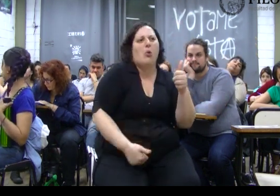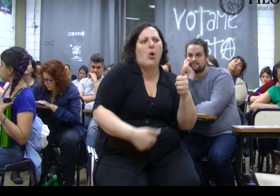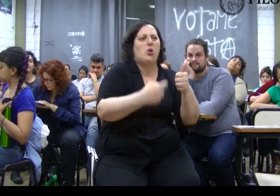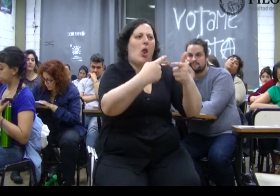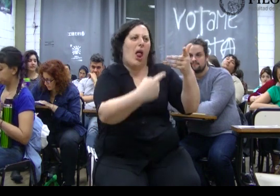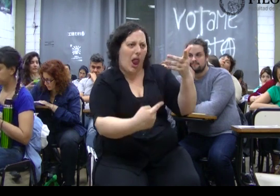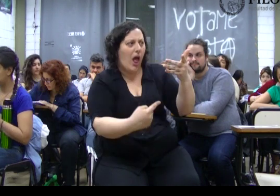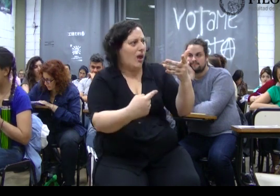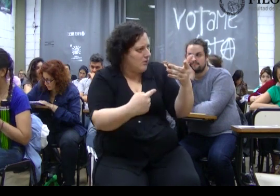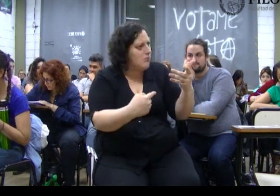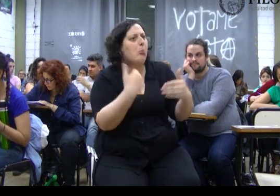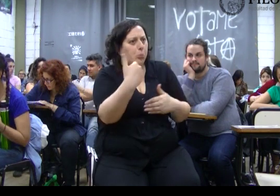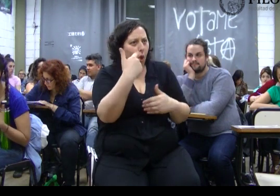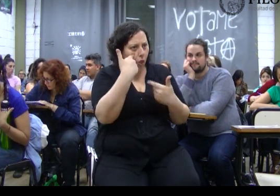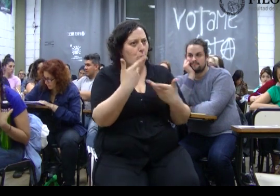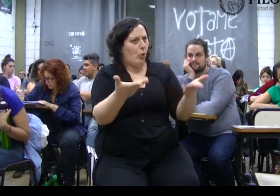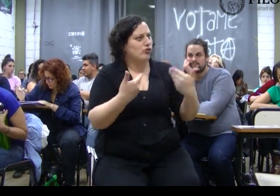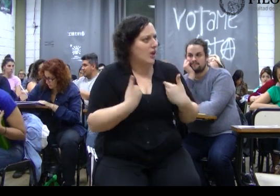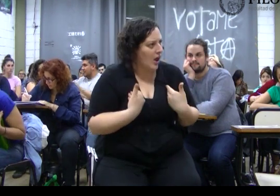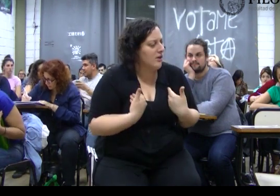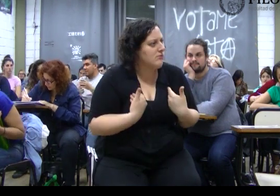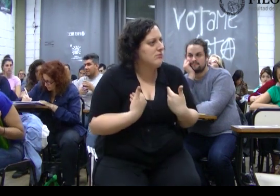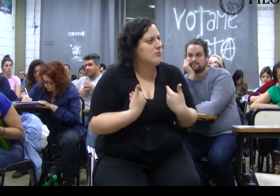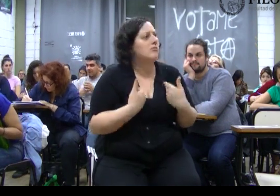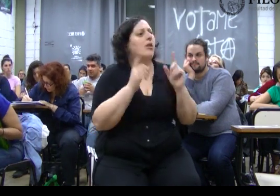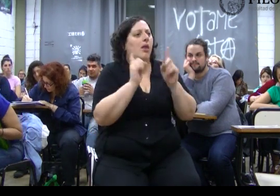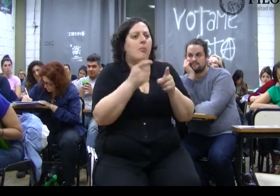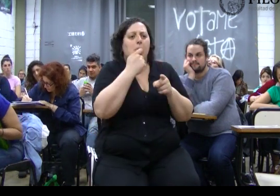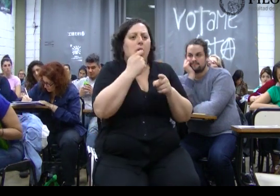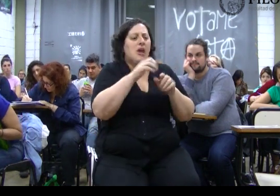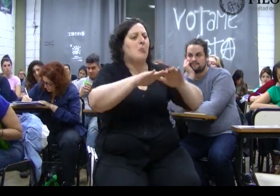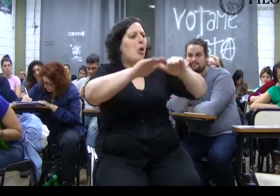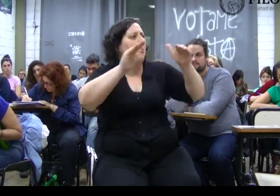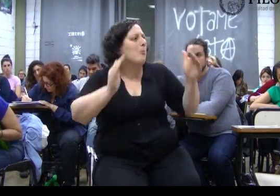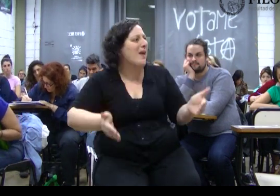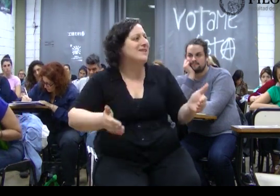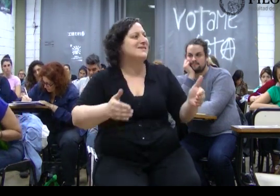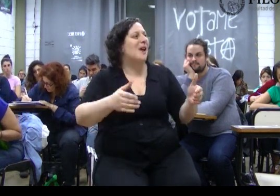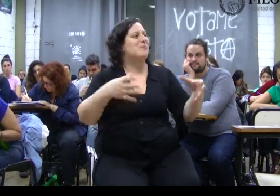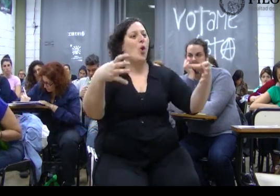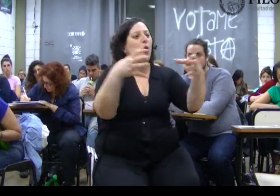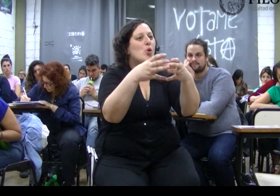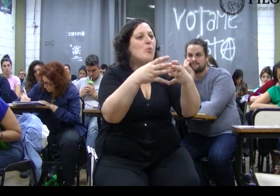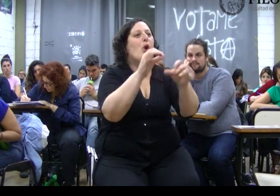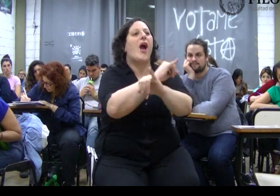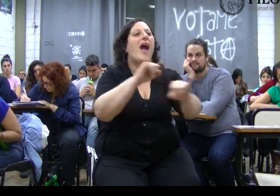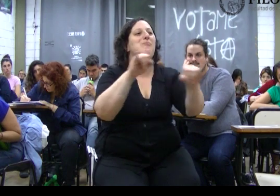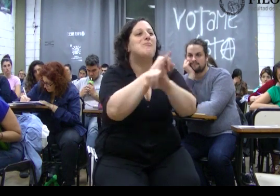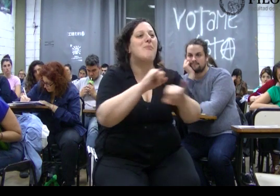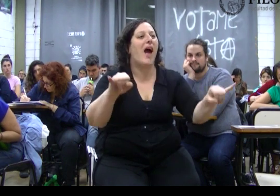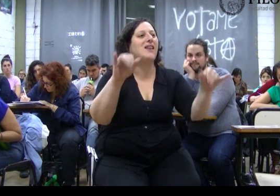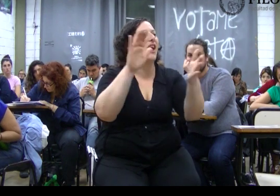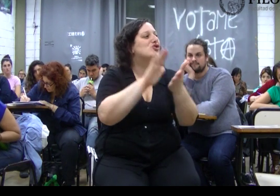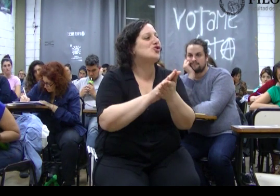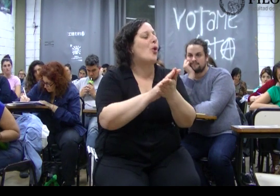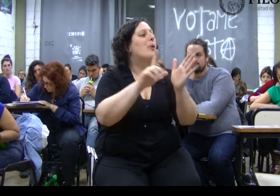que podemos sentarnos en una mesa junto a las chicas de la campaña o junto a otras organizaciones que vienen trabajando en la temática y